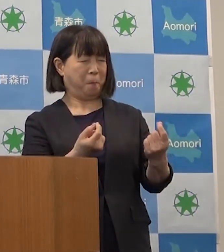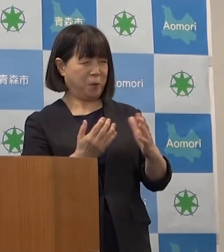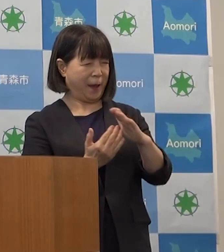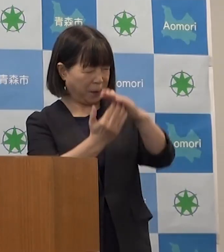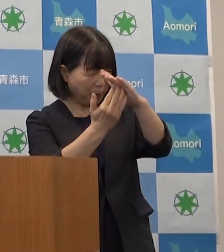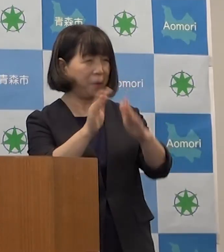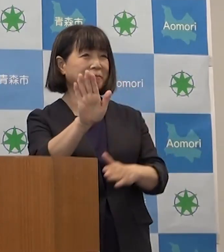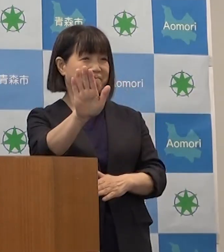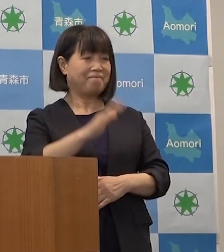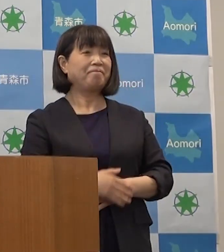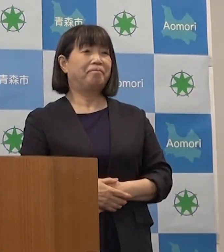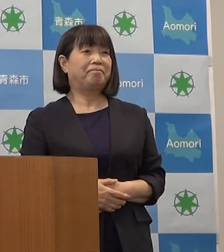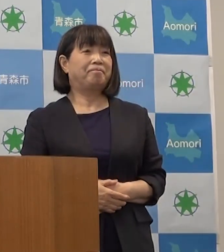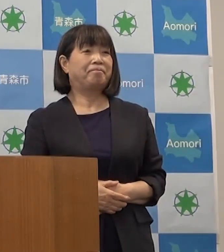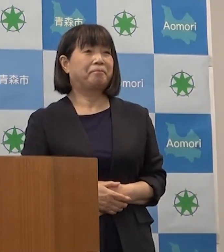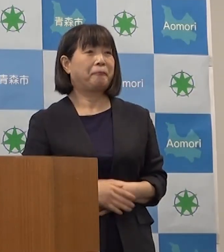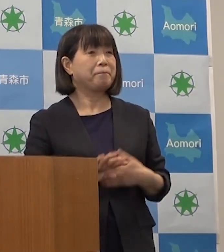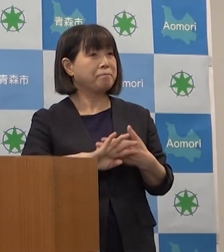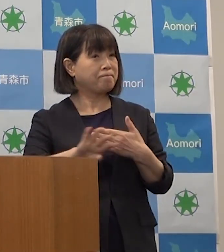うか。